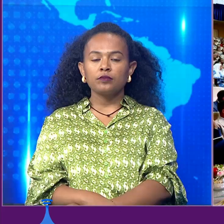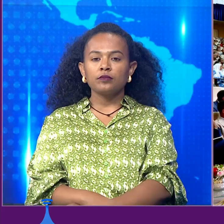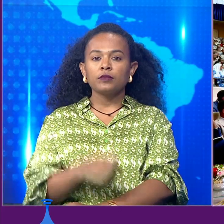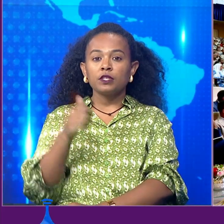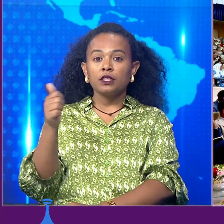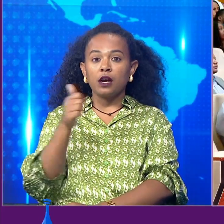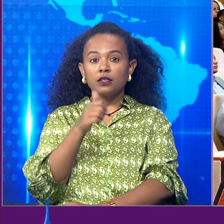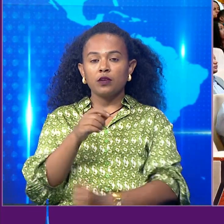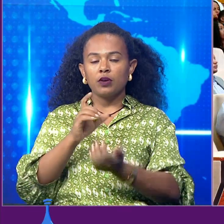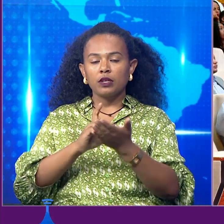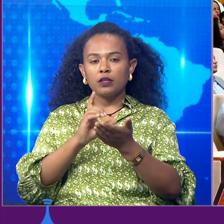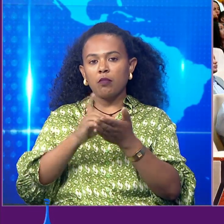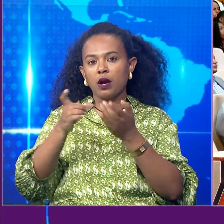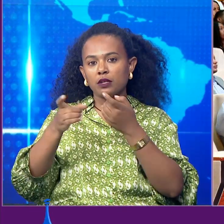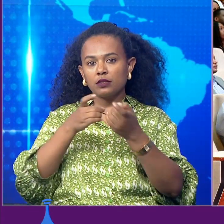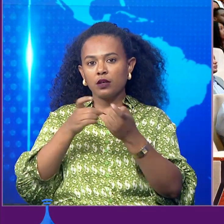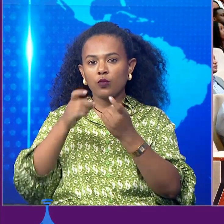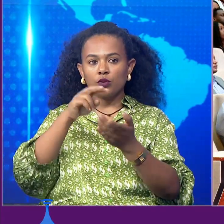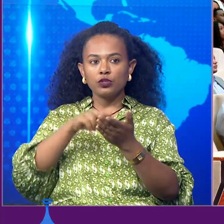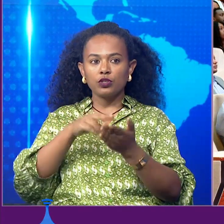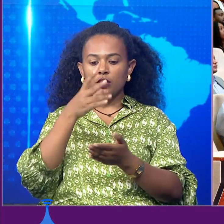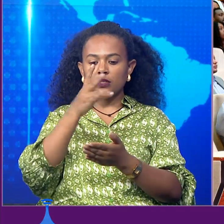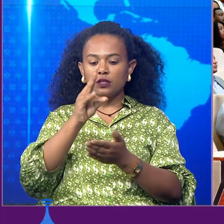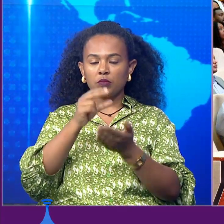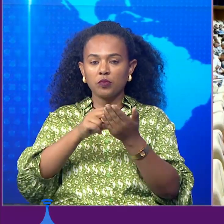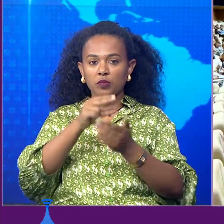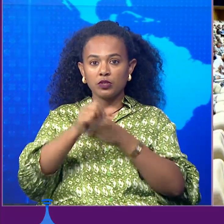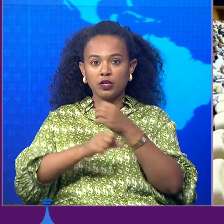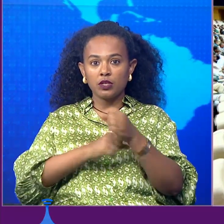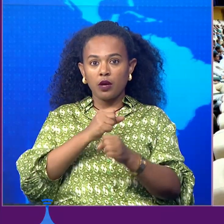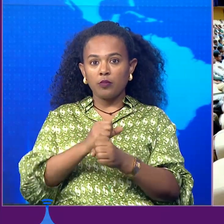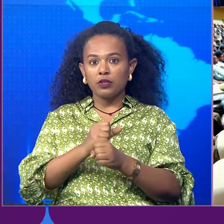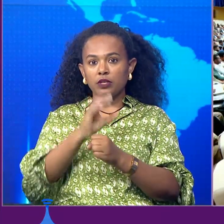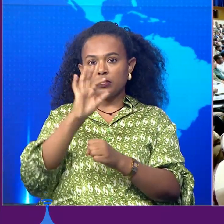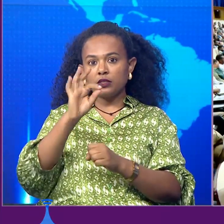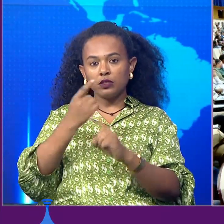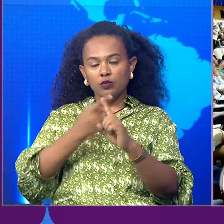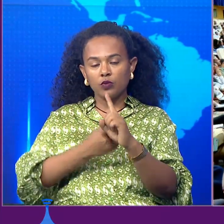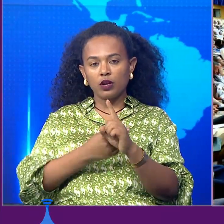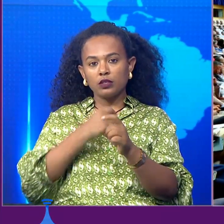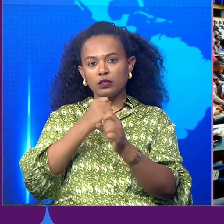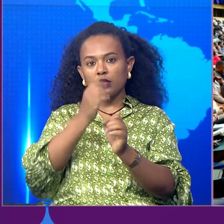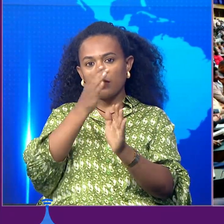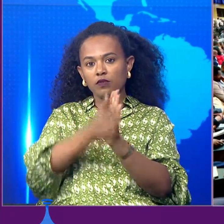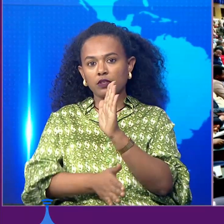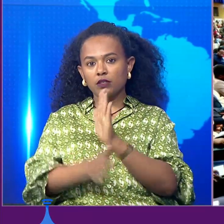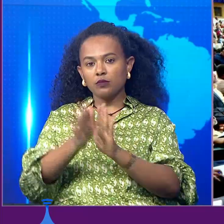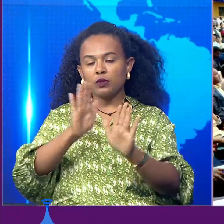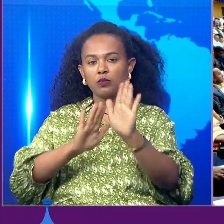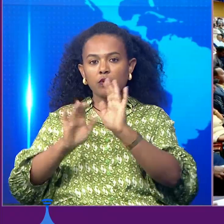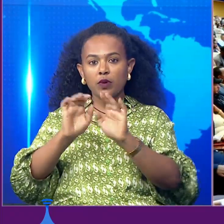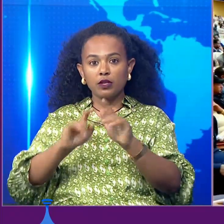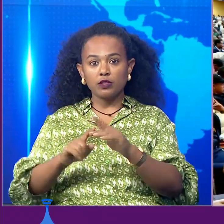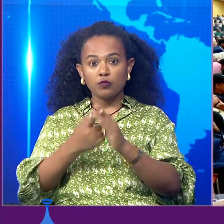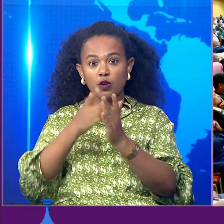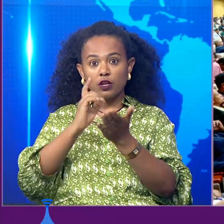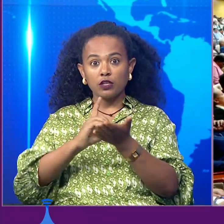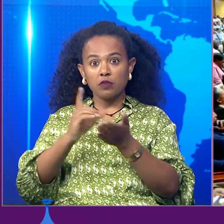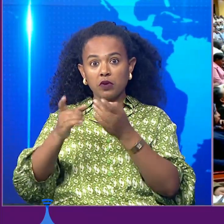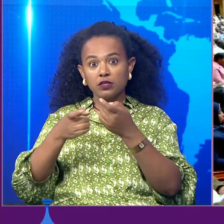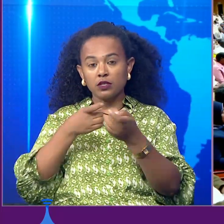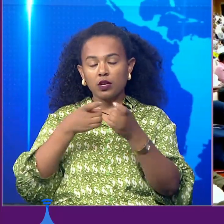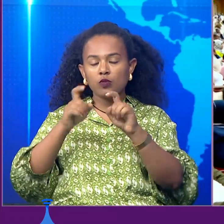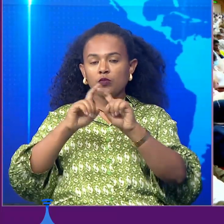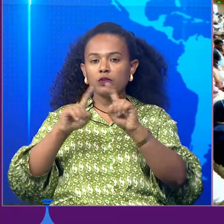የአዲስ አበባ ከተማ አስተዳደር የ2017 በጀት ዓመት የ9 ወራት የስራ አፈጻጸም ግምገማ ማካሄድ ጀምሯል። ከተማ አስተዳደሩ በተለያዩ